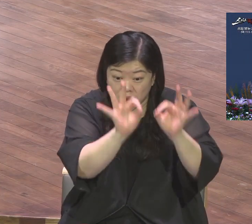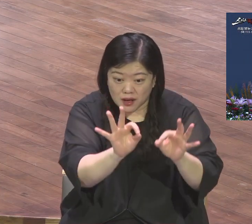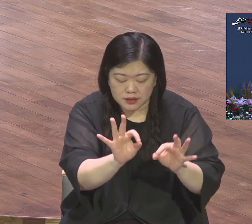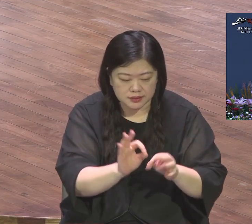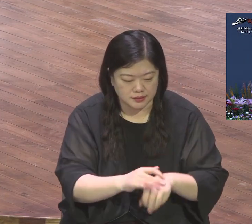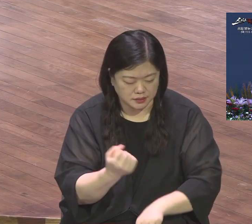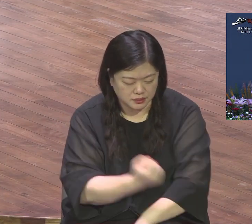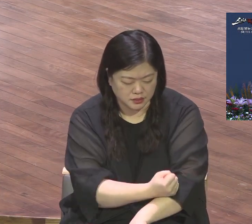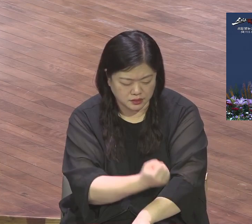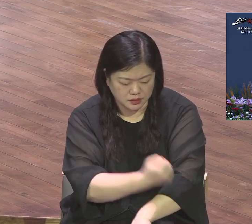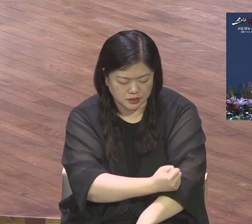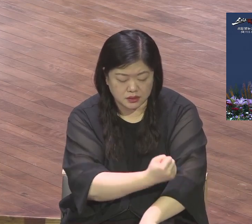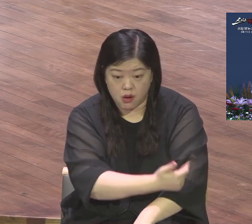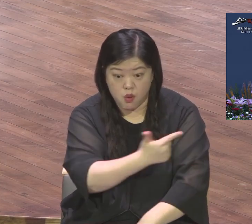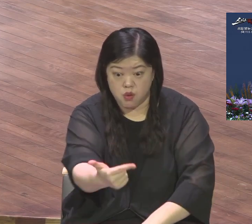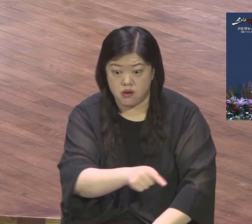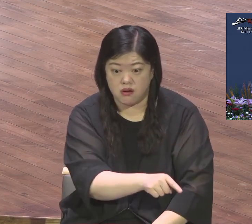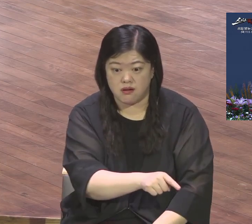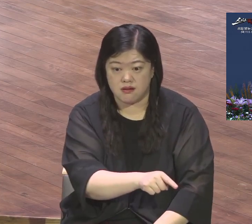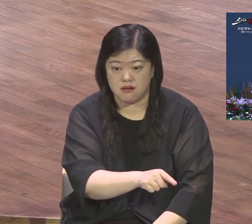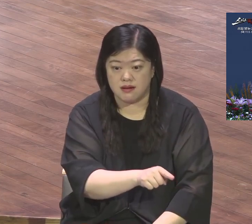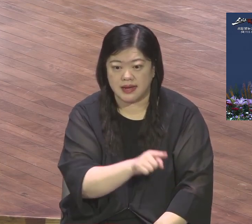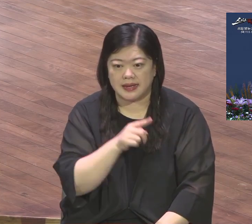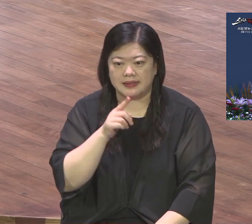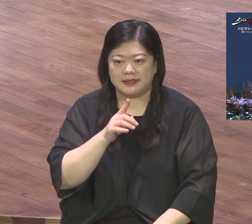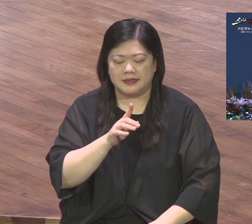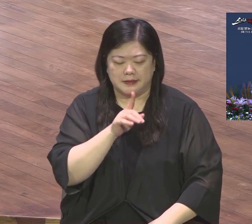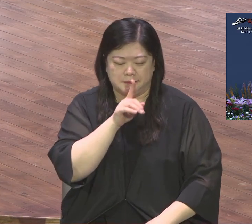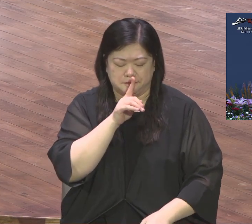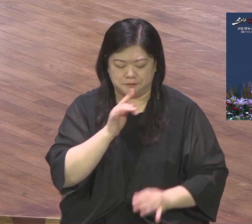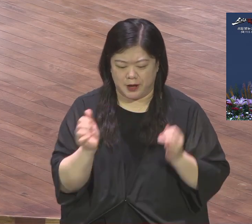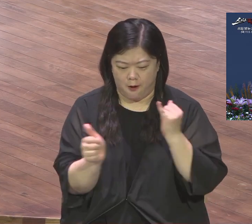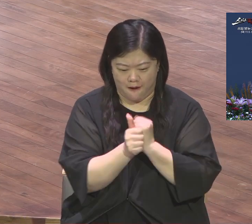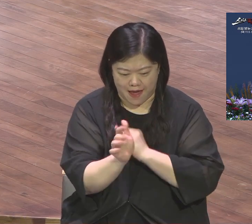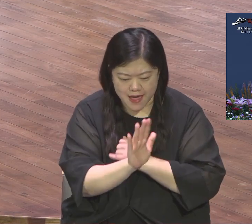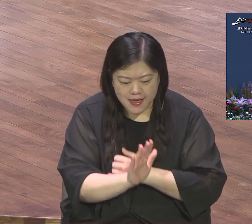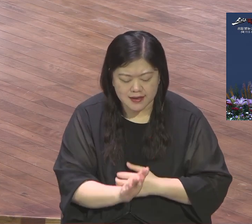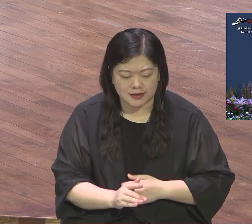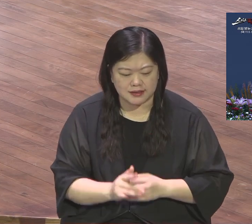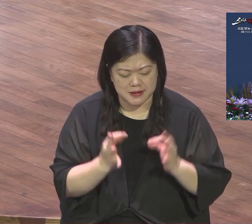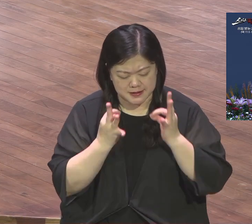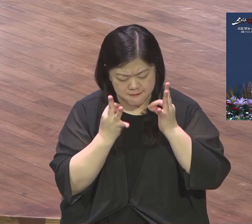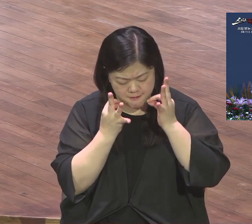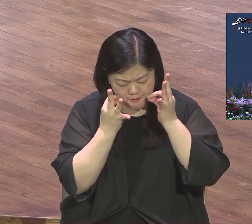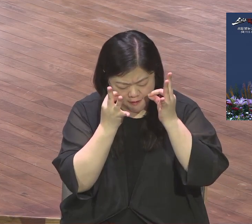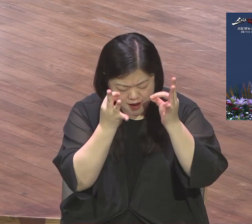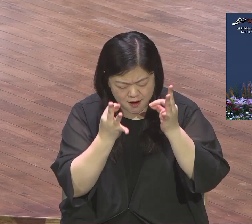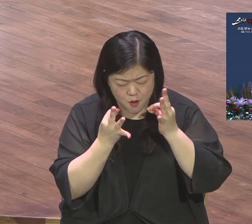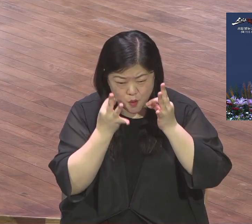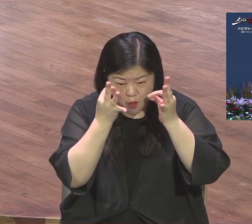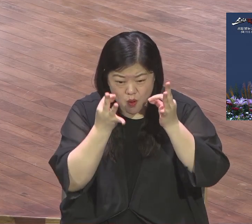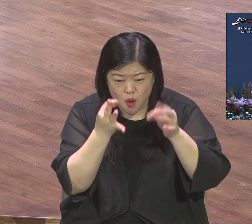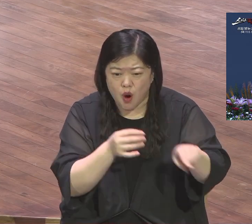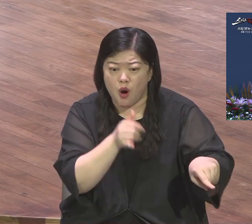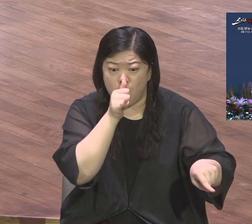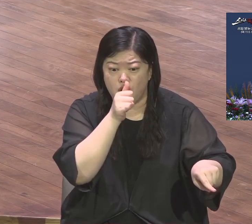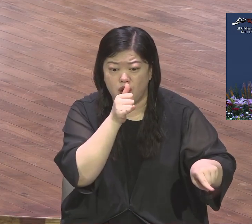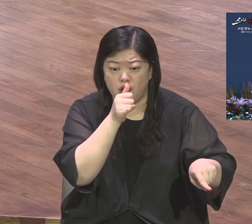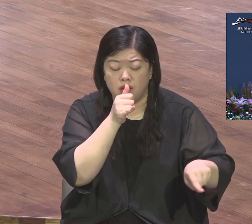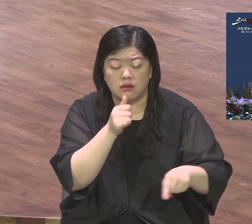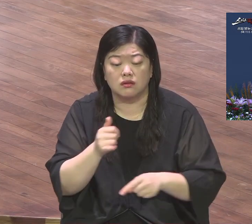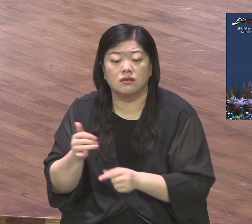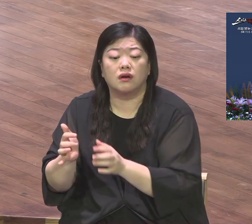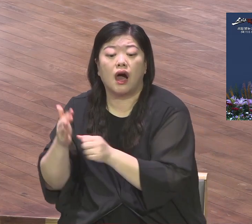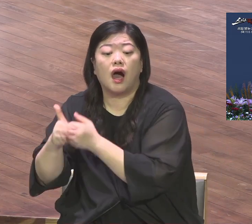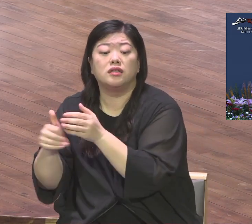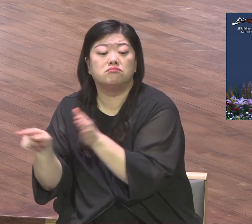행위를 잘해야 구원받을 수 있다. 심지어 기독교 안에도 구원은 행위와 믿음이 50대 50대 된다. 모든